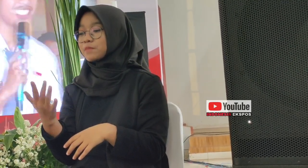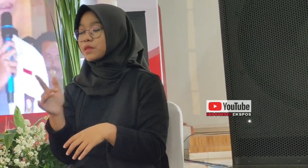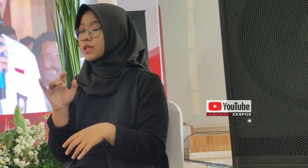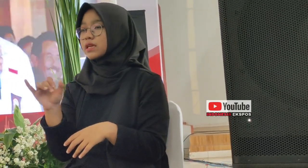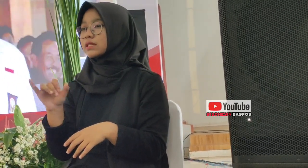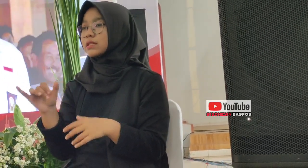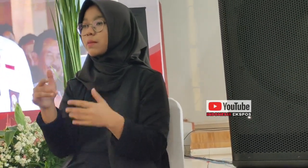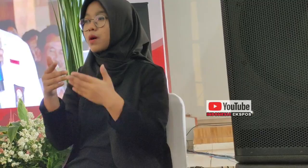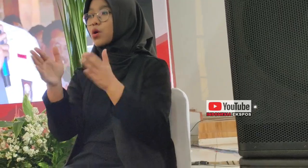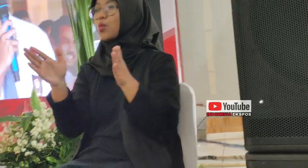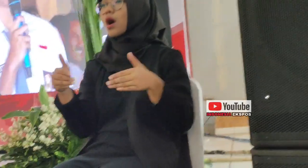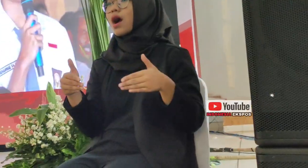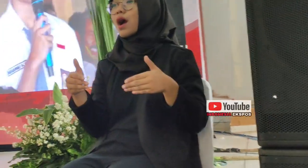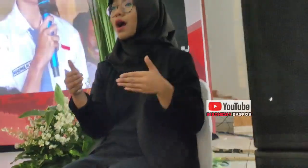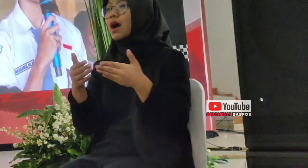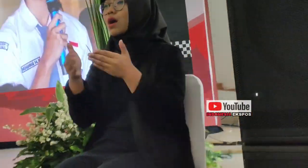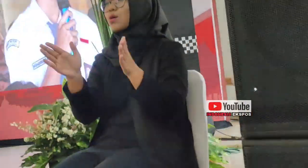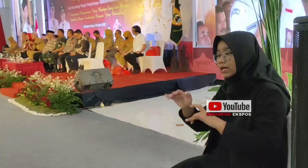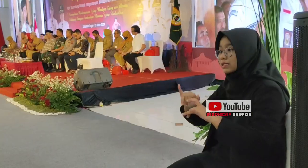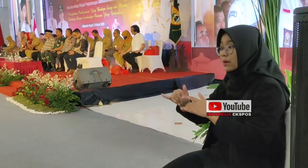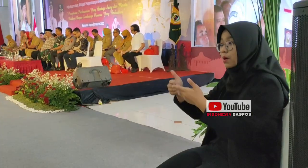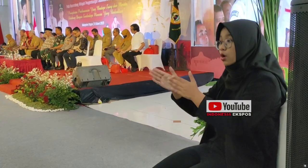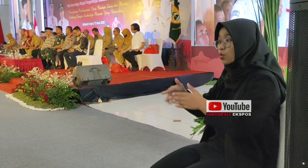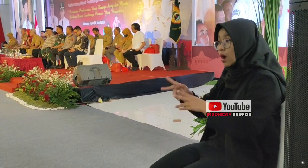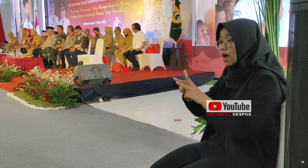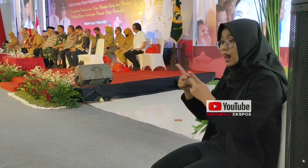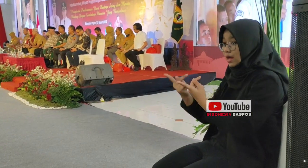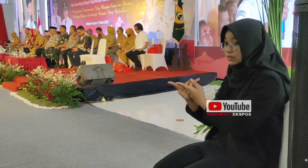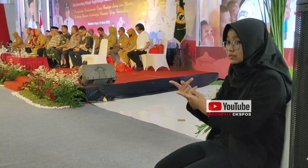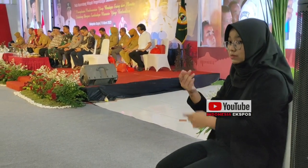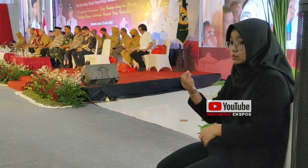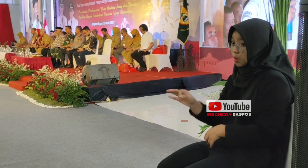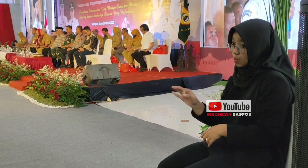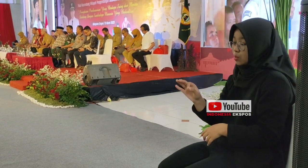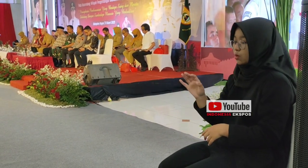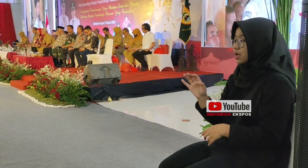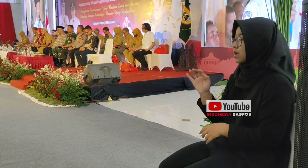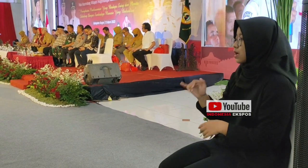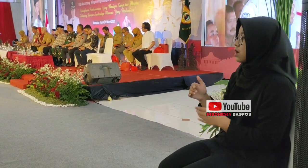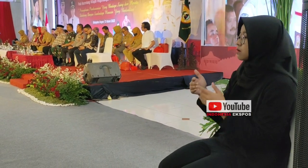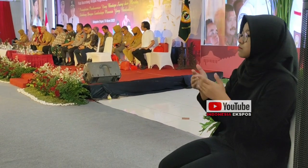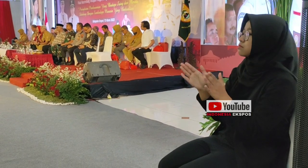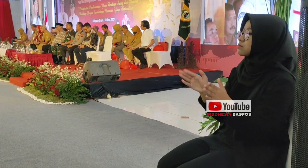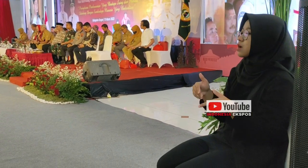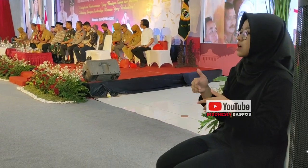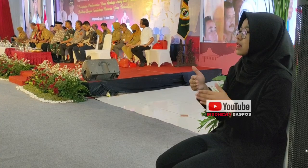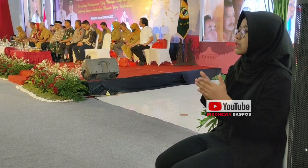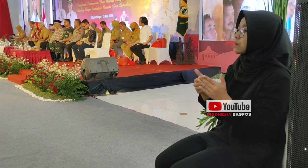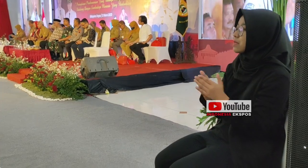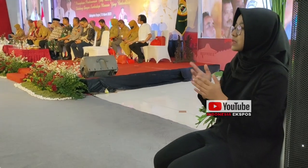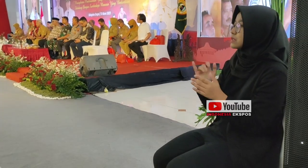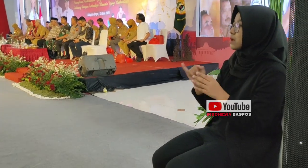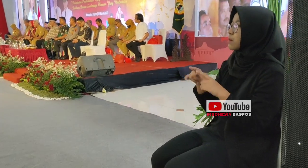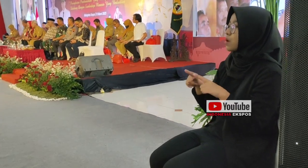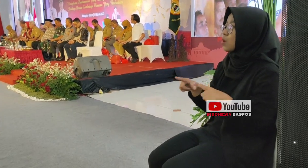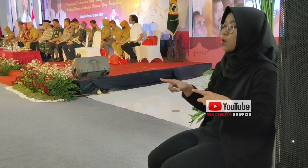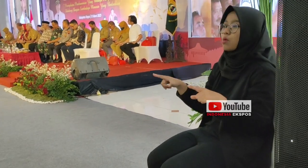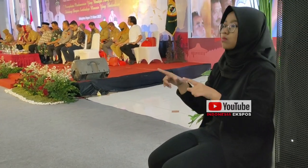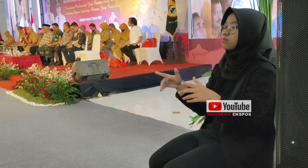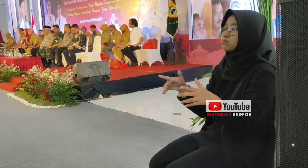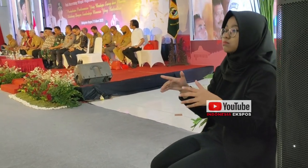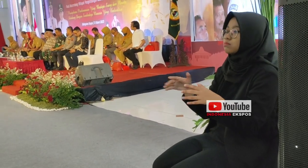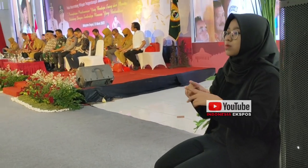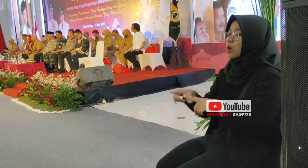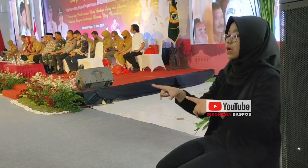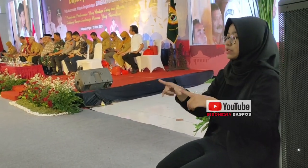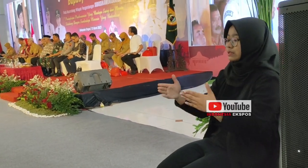Sama ruangan, Pak. Ruangannya di sekolah saya itu aman. Nih, ruangannya itu terbatas jumlahnya dan juga luasnya juga terbatas, Pak.